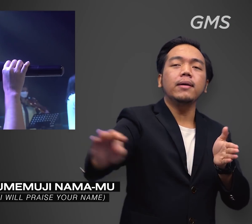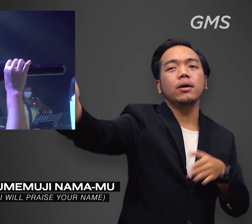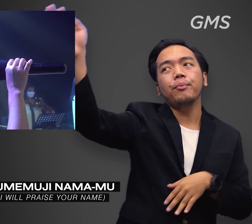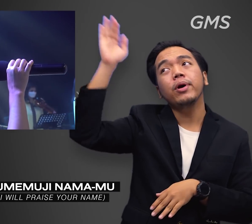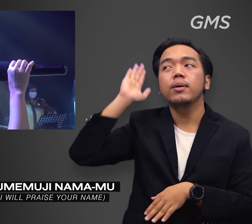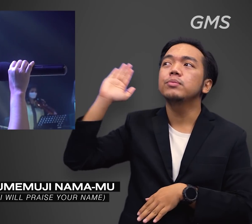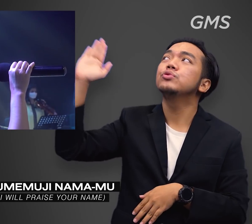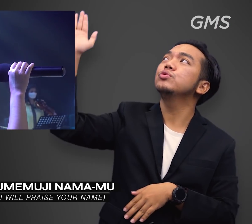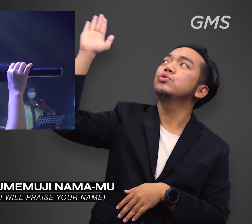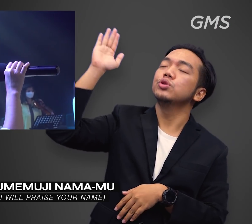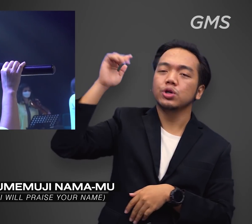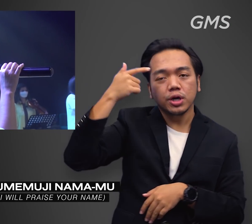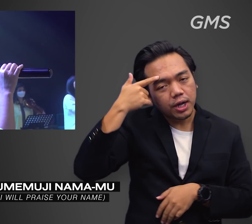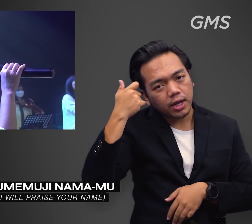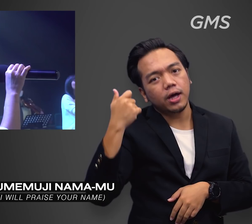memuji